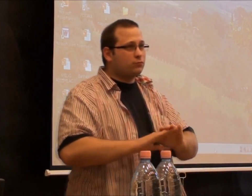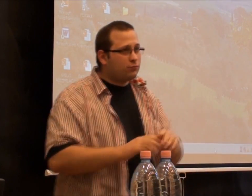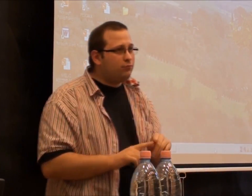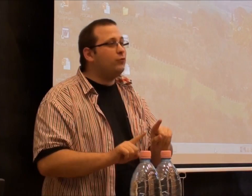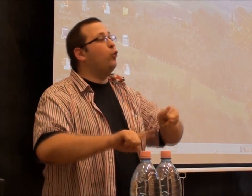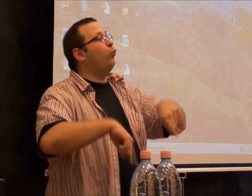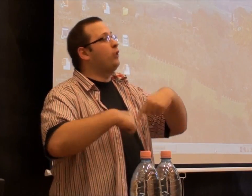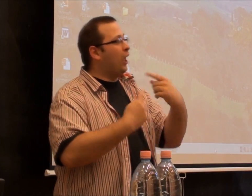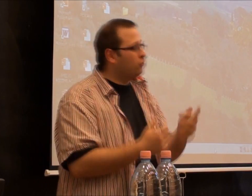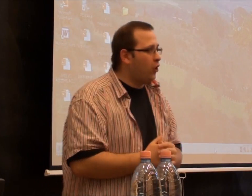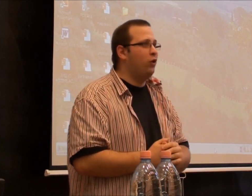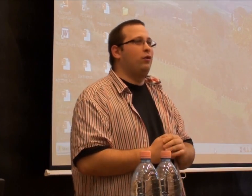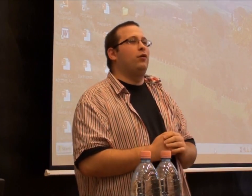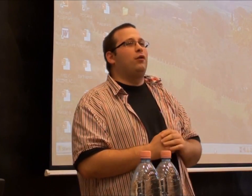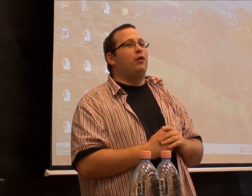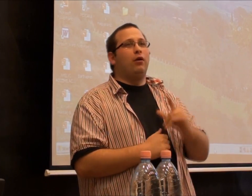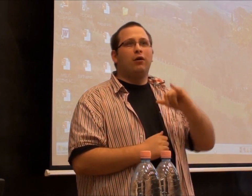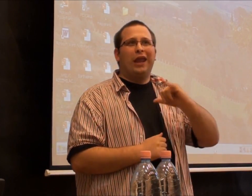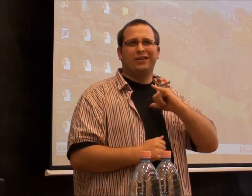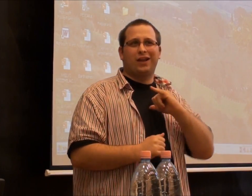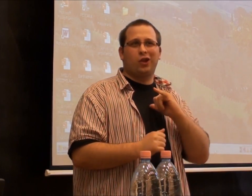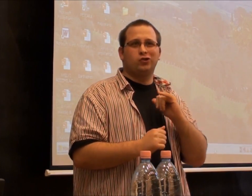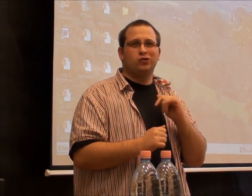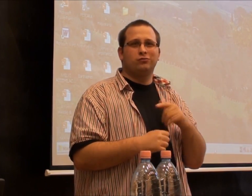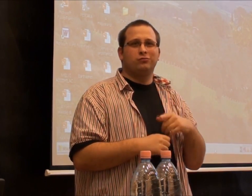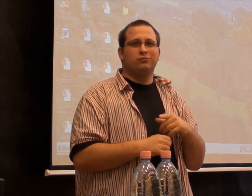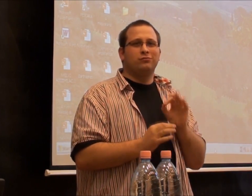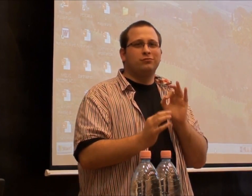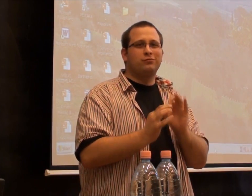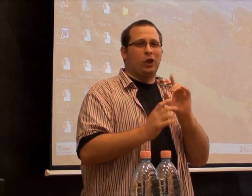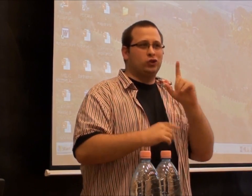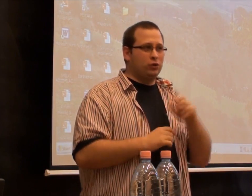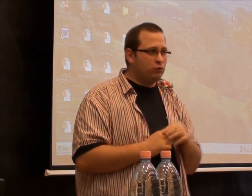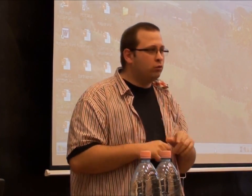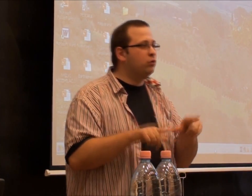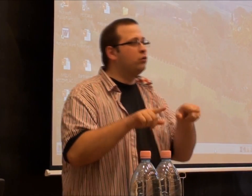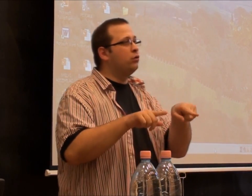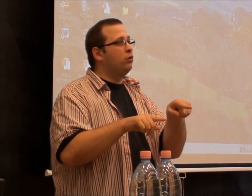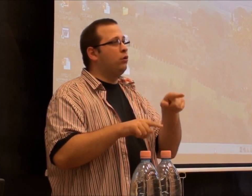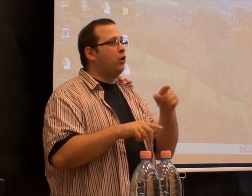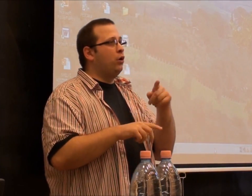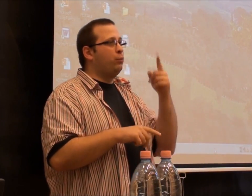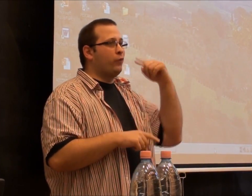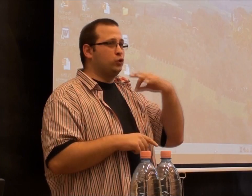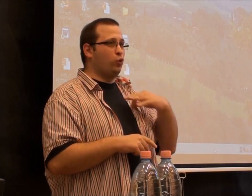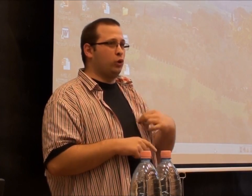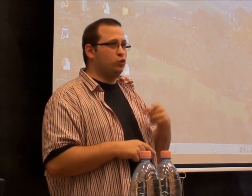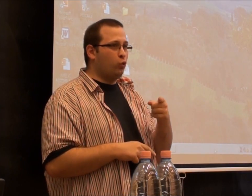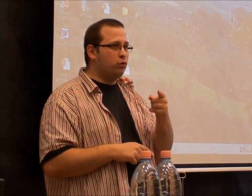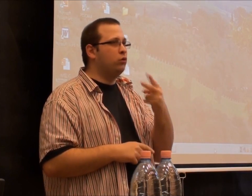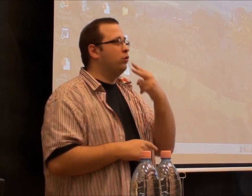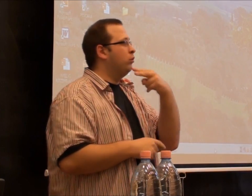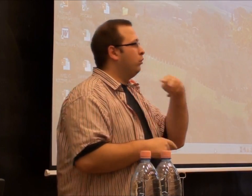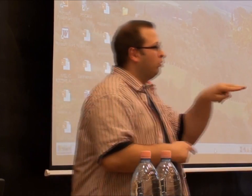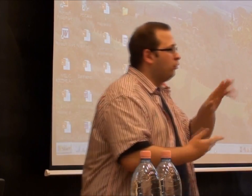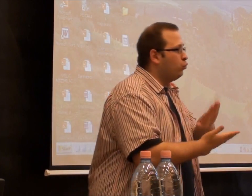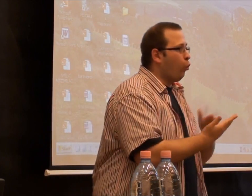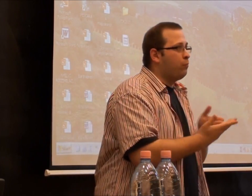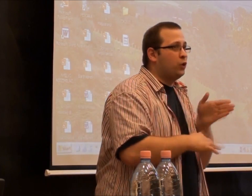szeretném elmondani, és utána pedig érdekes eset, hogy a professzor asszony